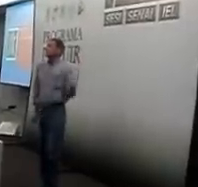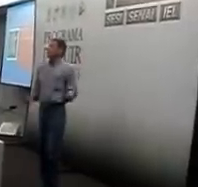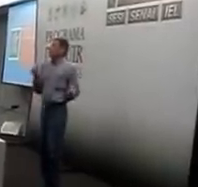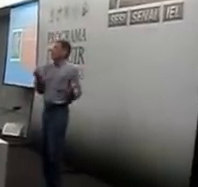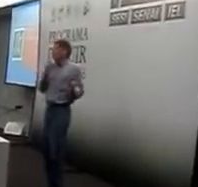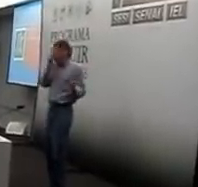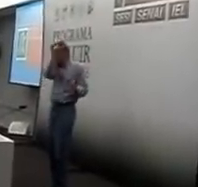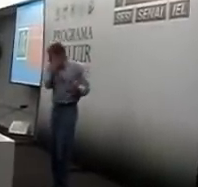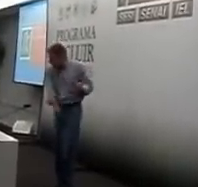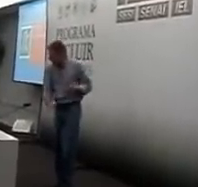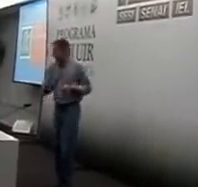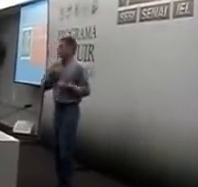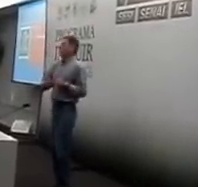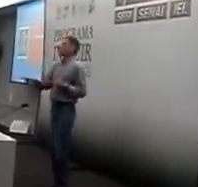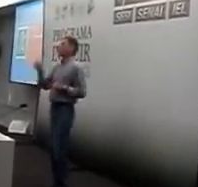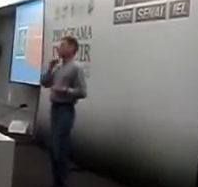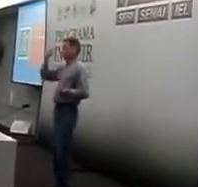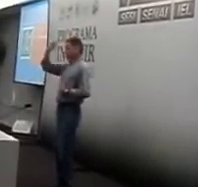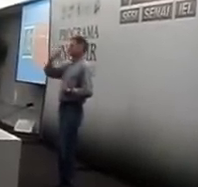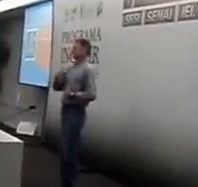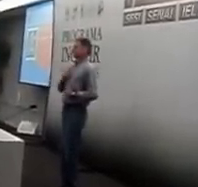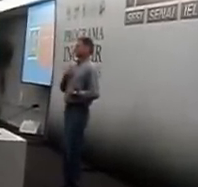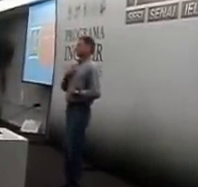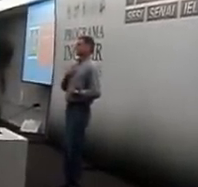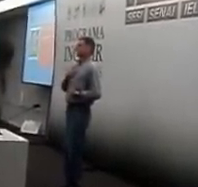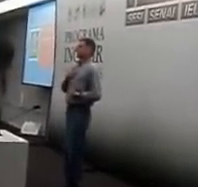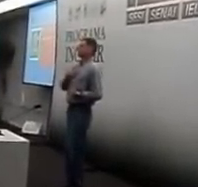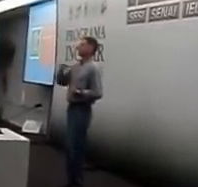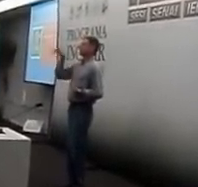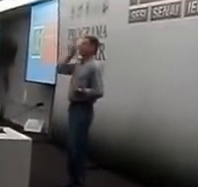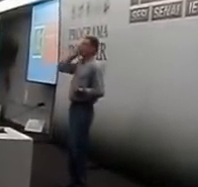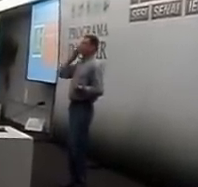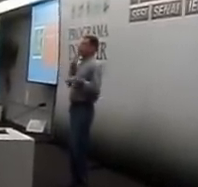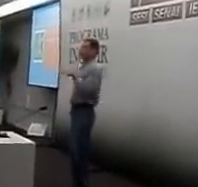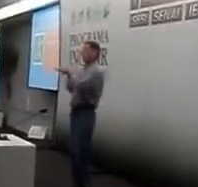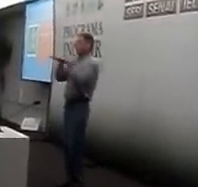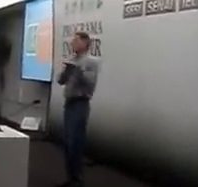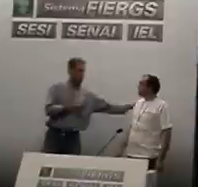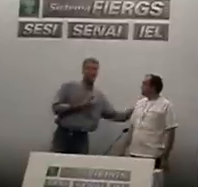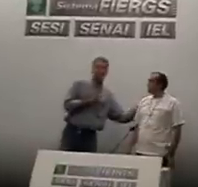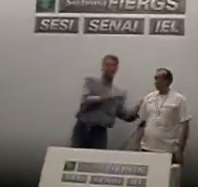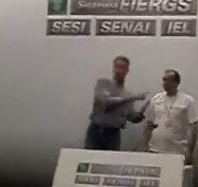E o mais importante em relação ao surdo, o trato com a pessoa surda. Por exemplo,